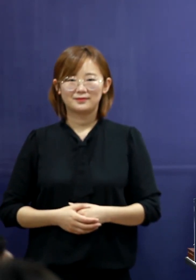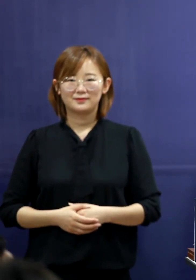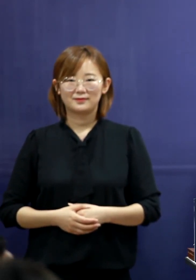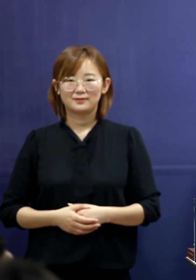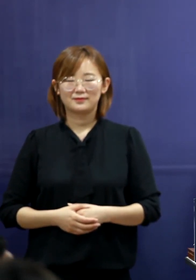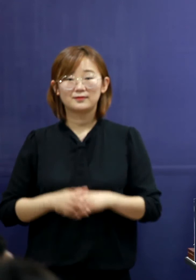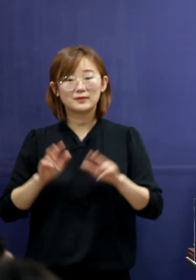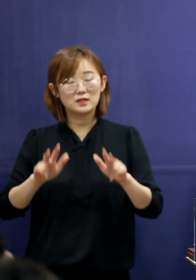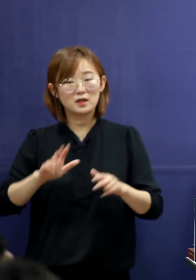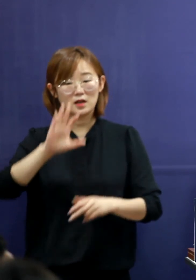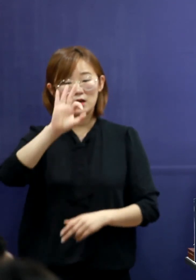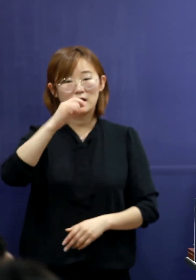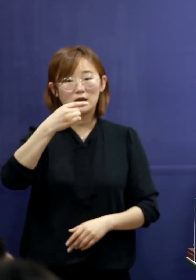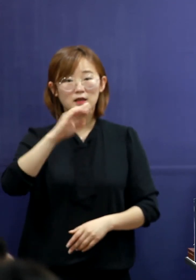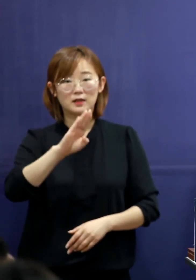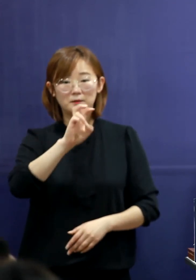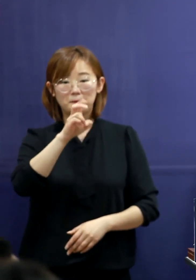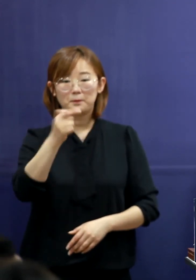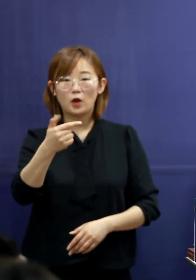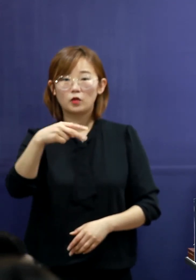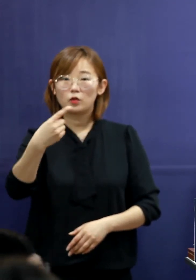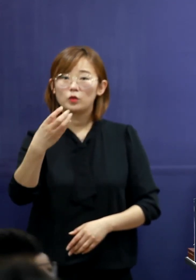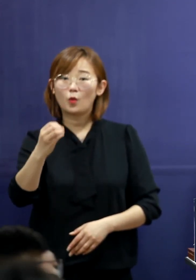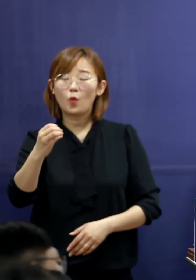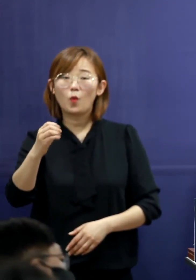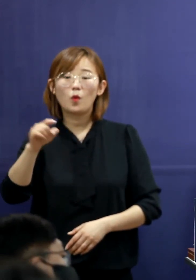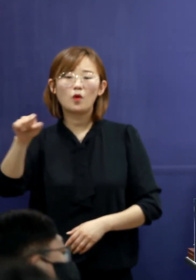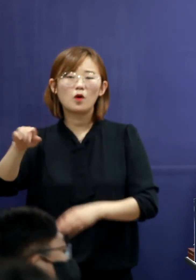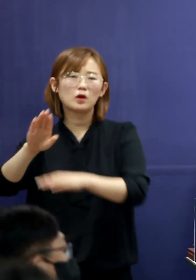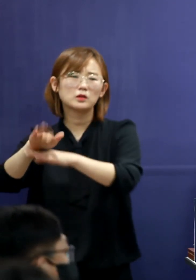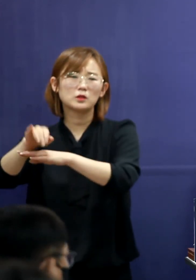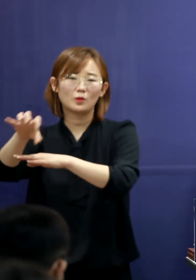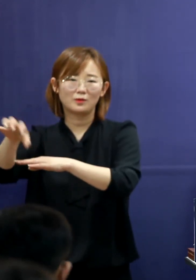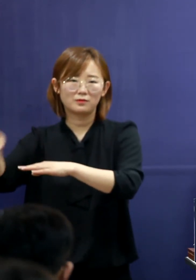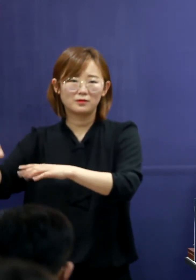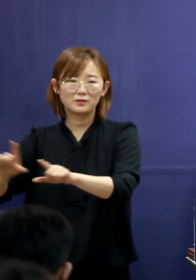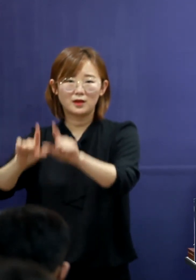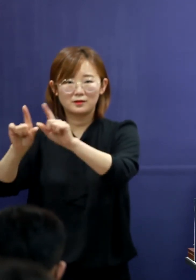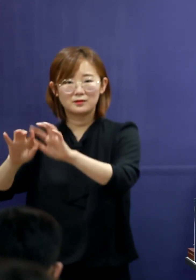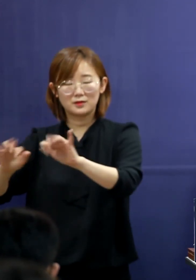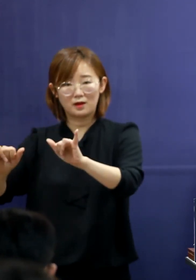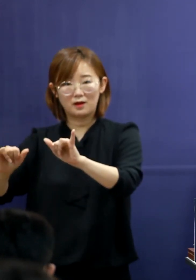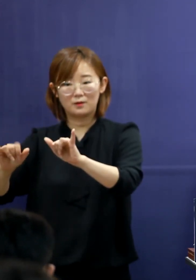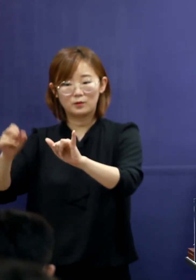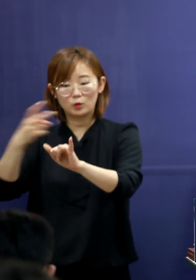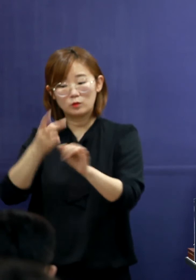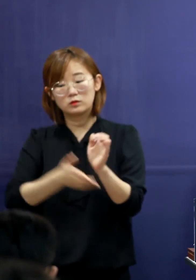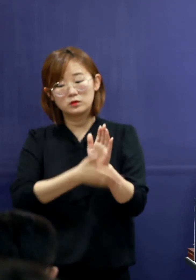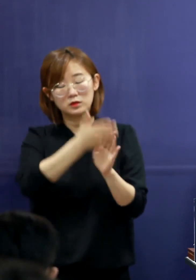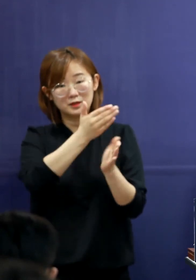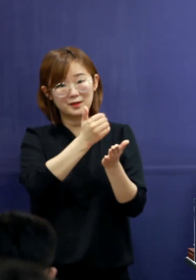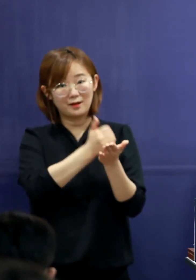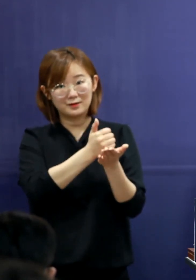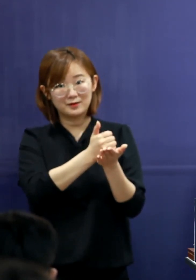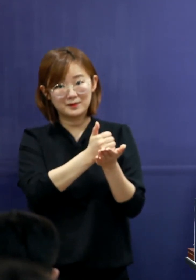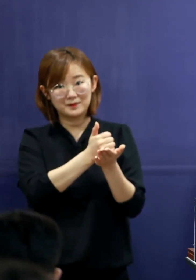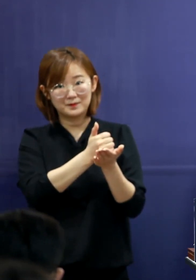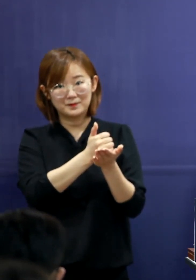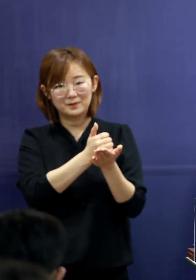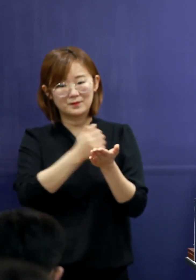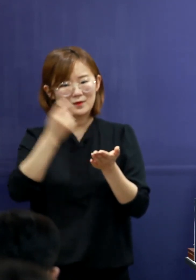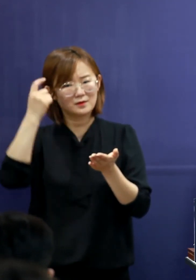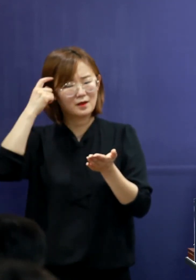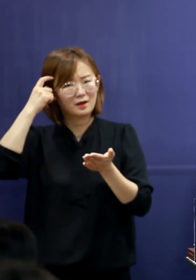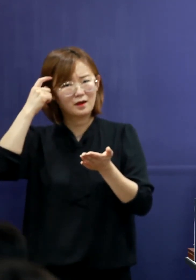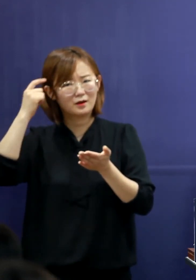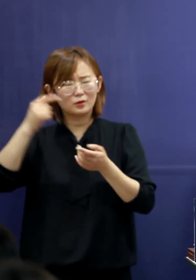읍면동에 사시는 실질적인 그 주민들과 지금 시장님의 그 온도의 차이가 너무